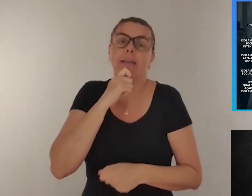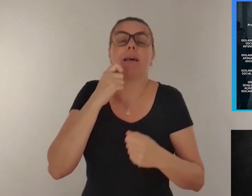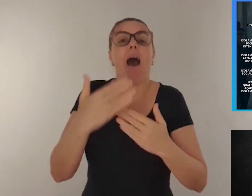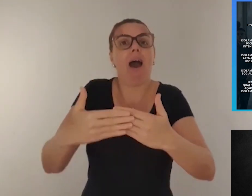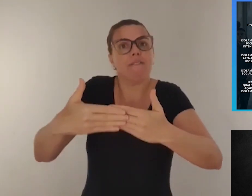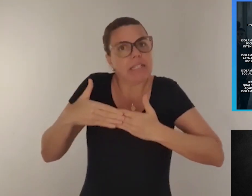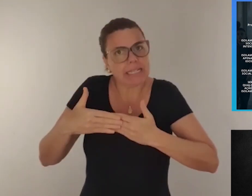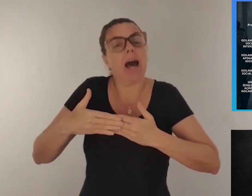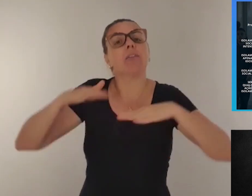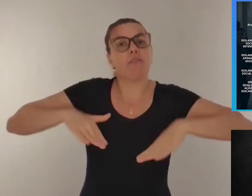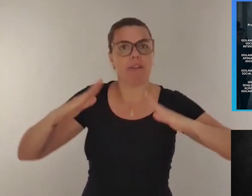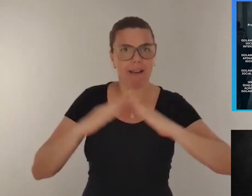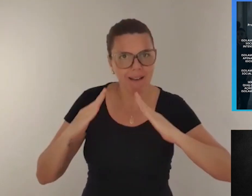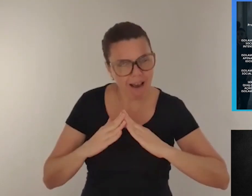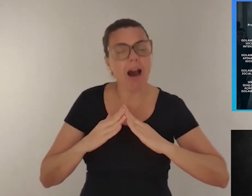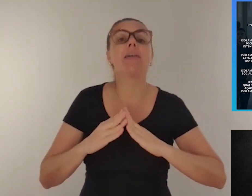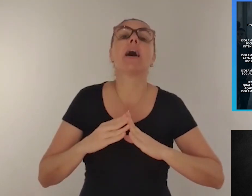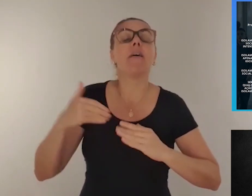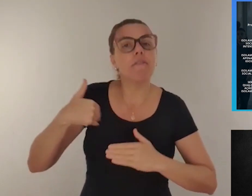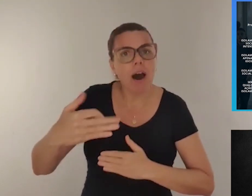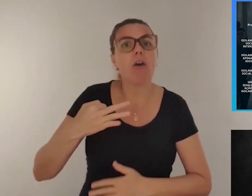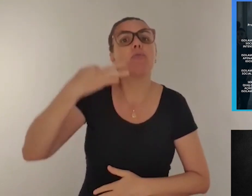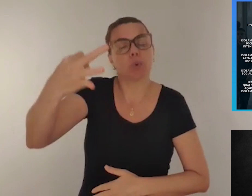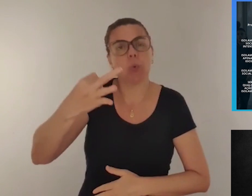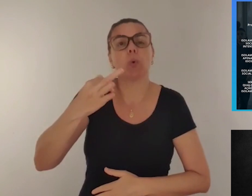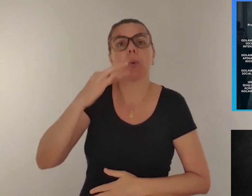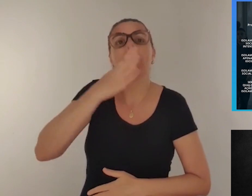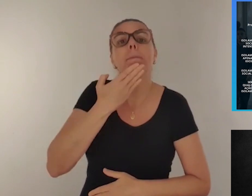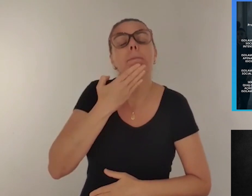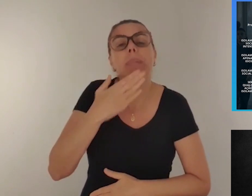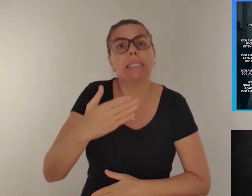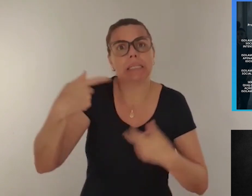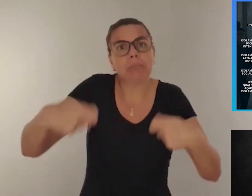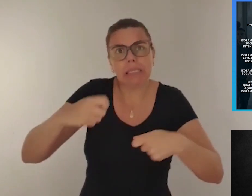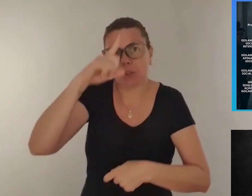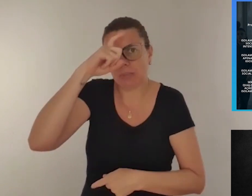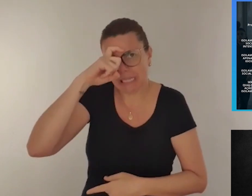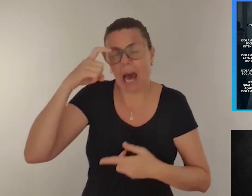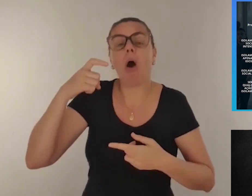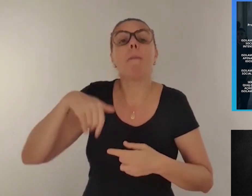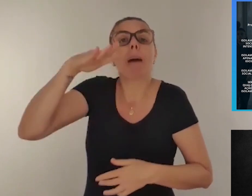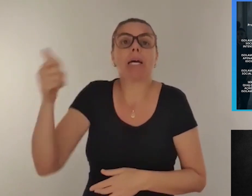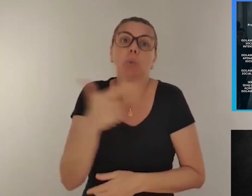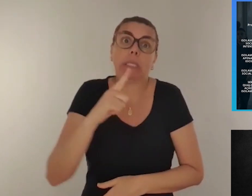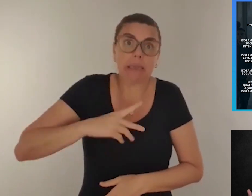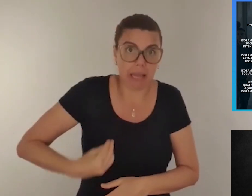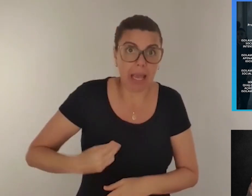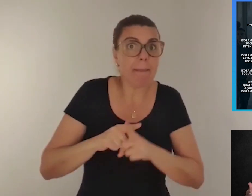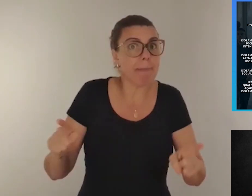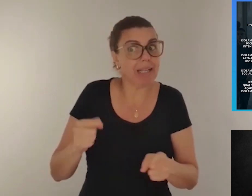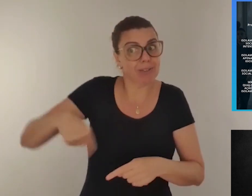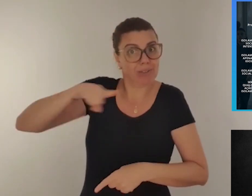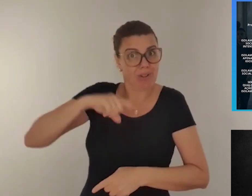é de manter as medidas de distanciamento e a gente ainda vai ter uma demanda por atendimento hospitalar maior do que a infraestrutura que a gente